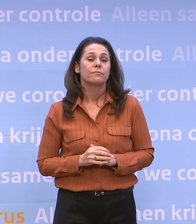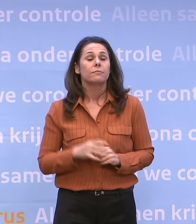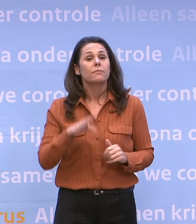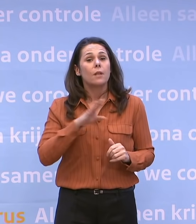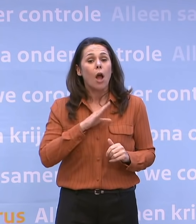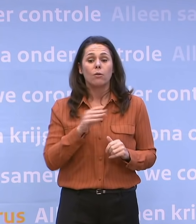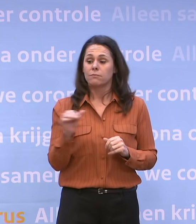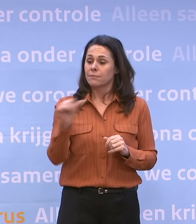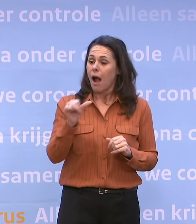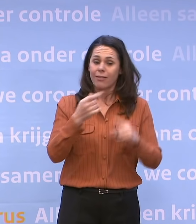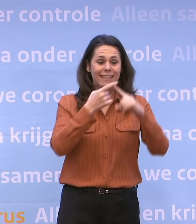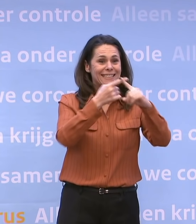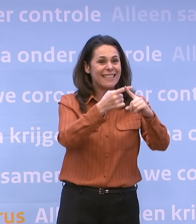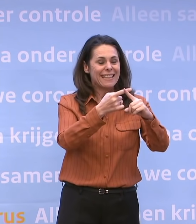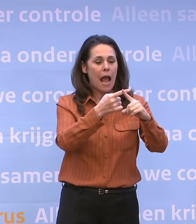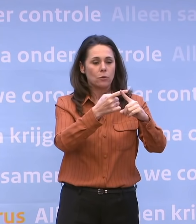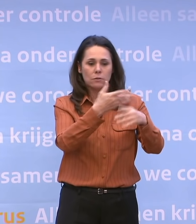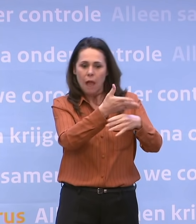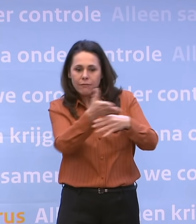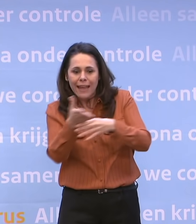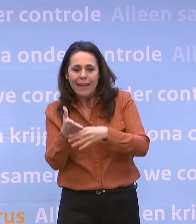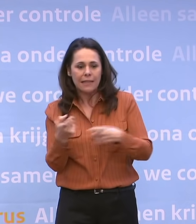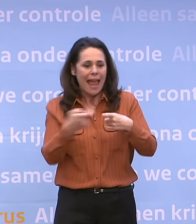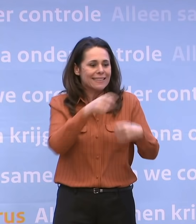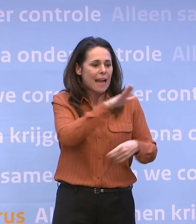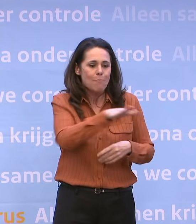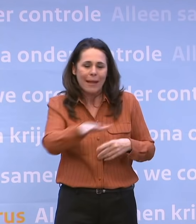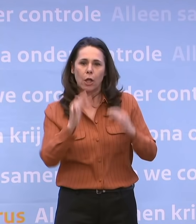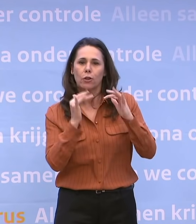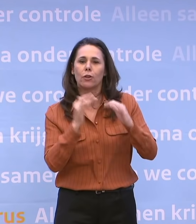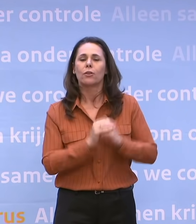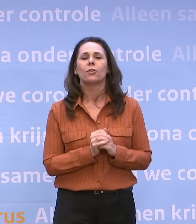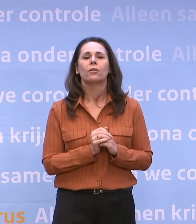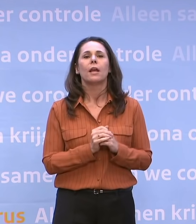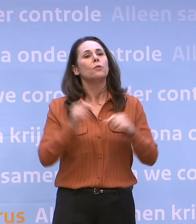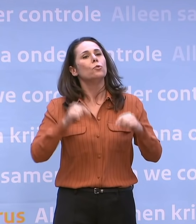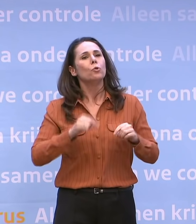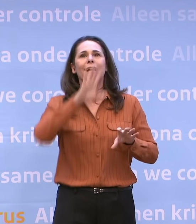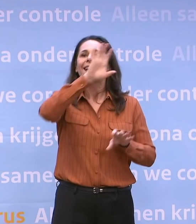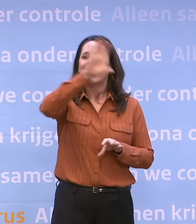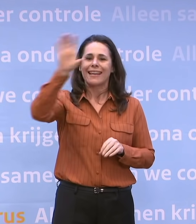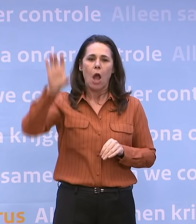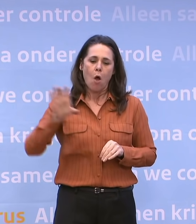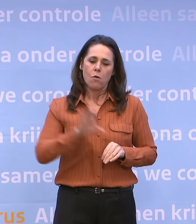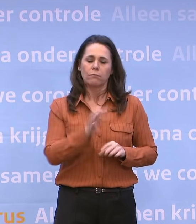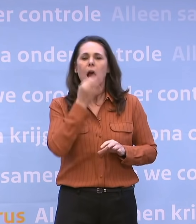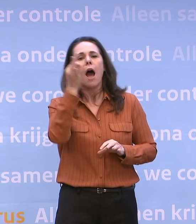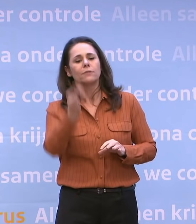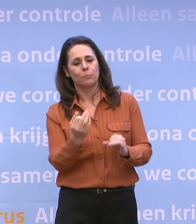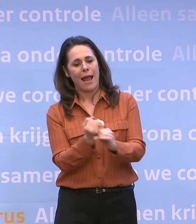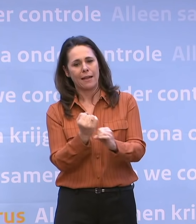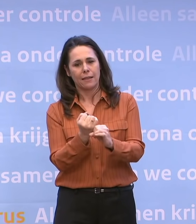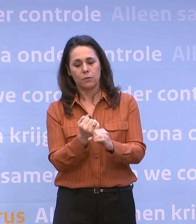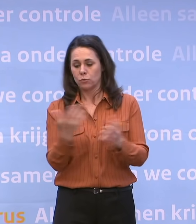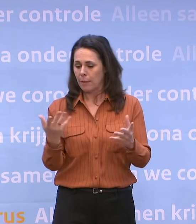bedden die nu op andere ziekenhuisafdelingen worden geregeld. En daarnaast hebben we met iedere regio afspraken gemaakt om speciale afdelingen